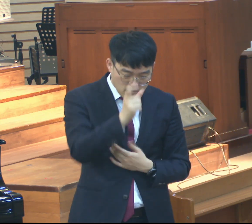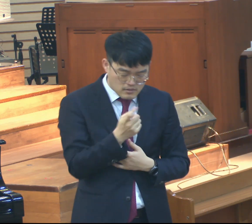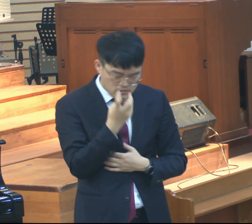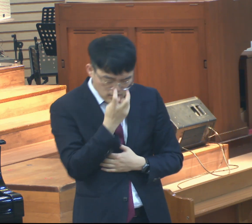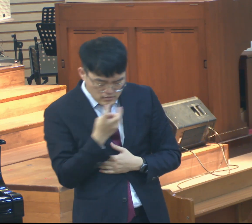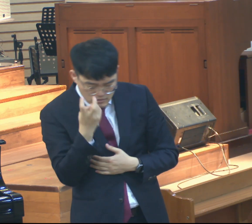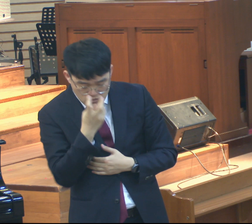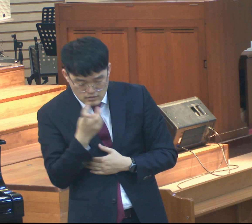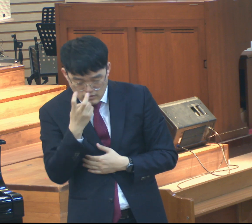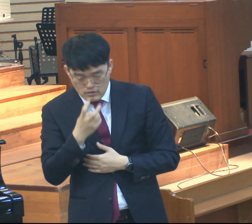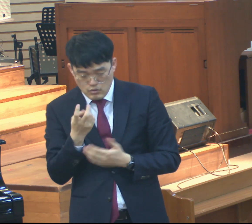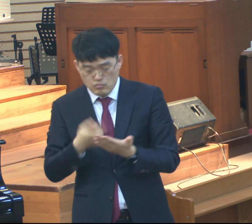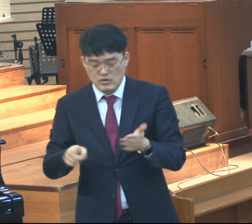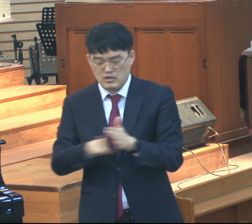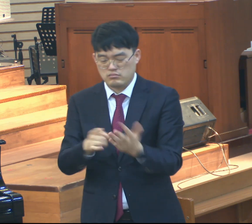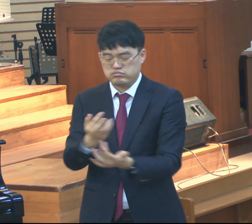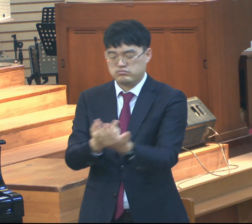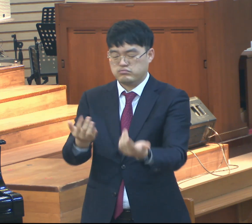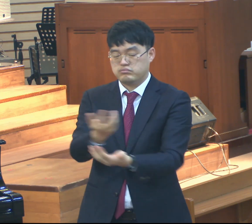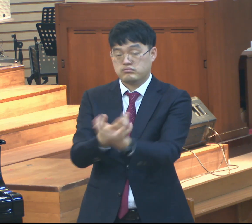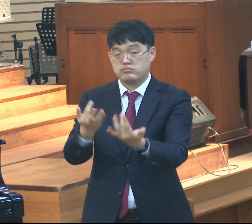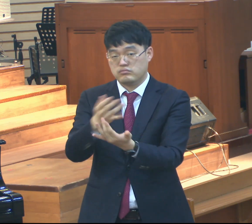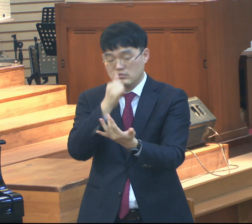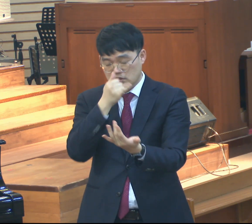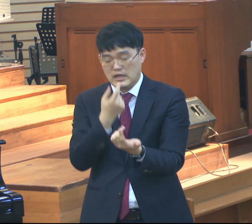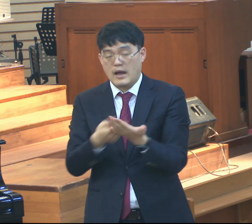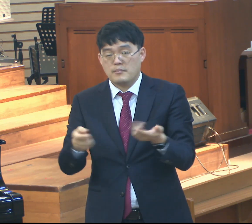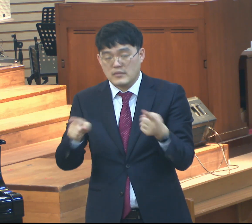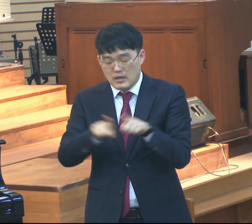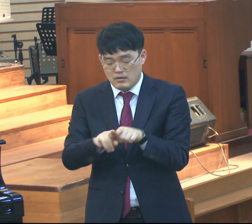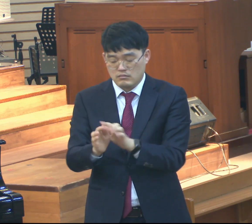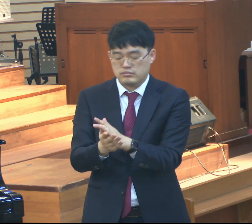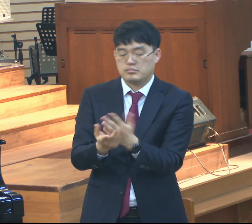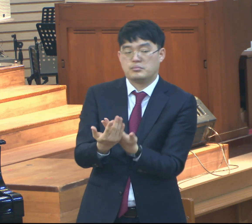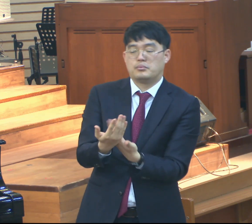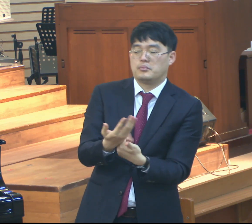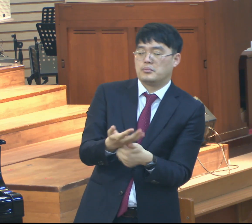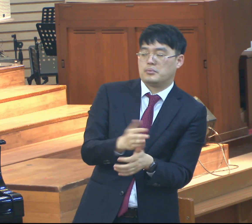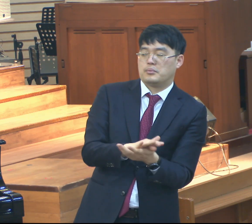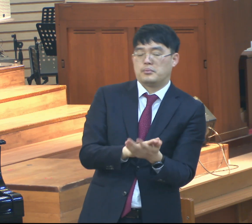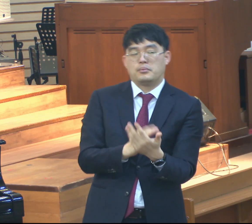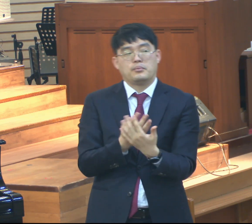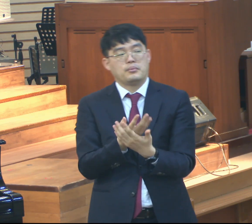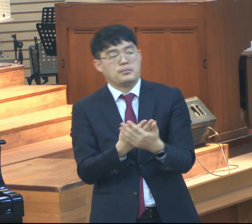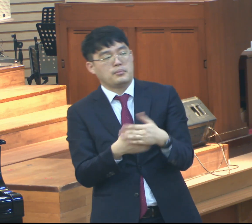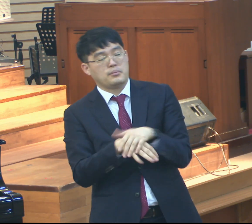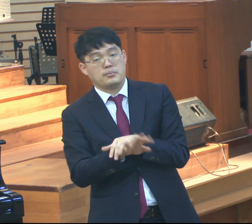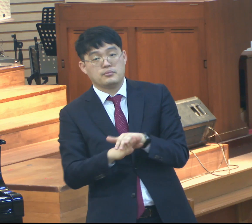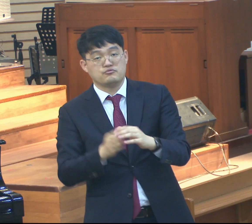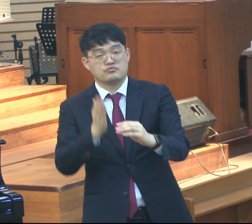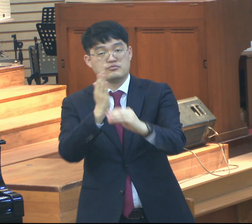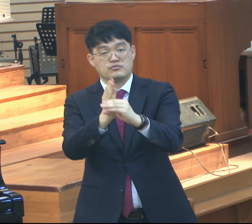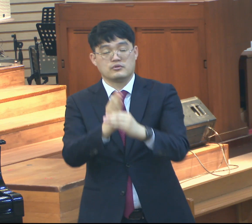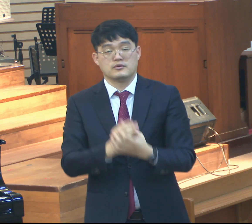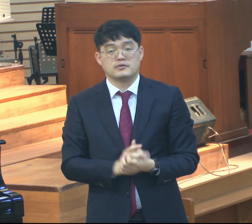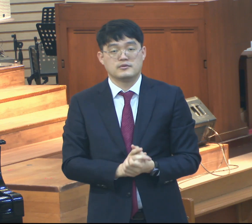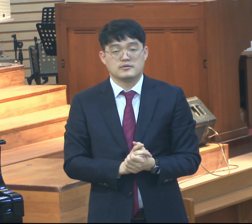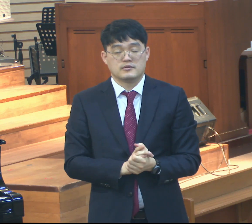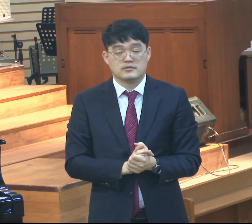관리들을 위해 피워둔 그 불을 함께 그 대열에 들어가서 함께 쬐고 있었습니다. 베드로가 불을 쬐는